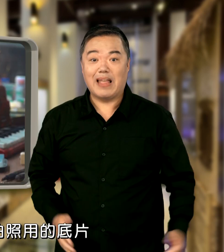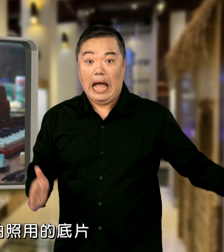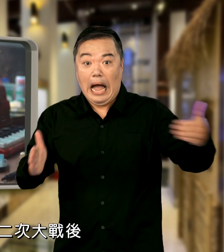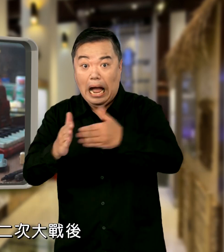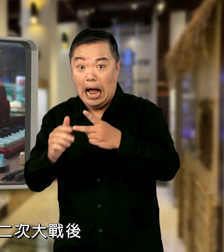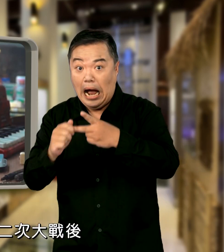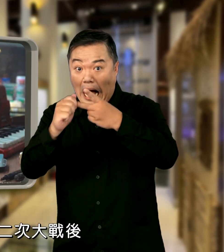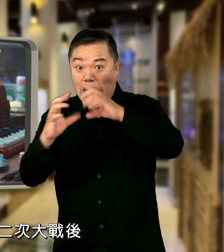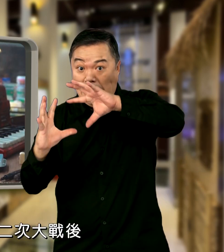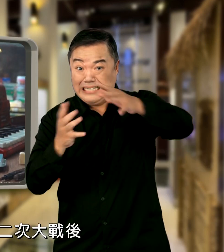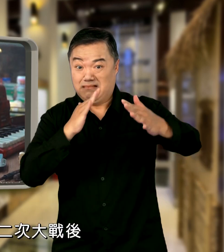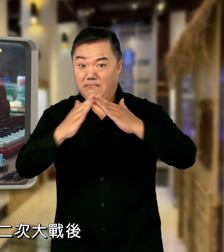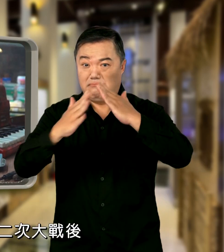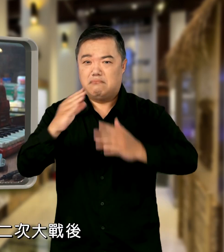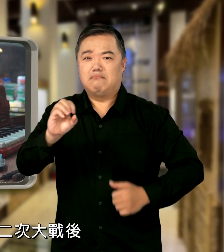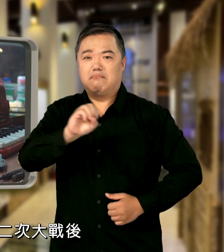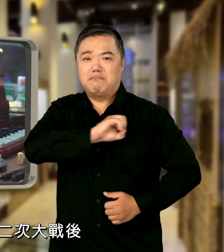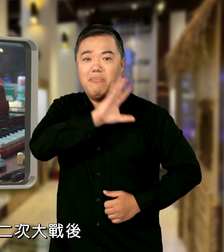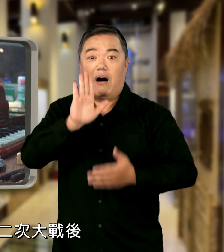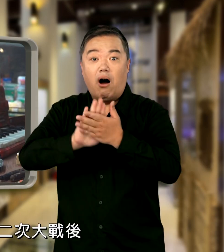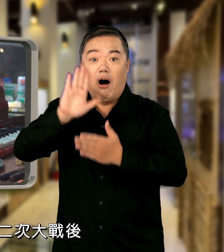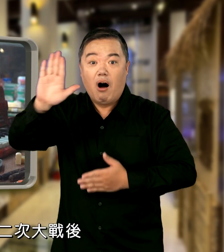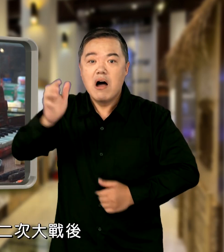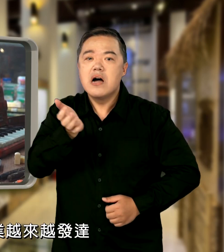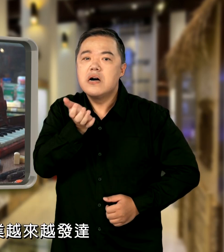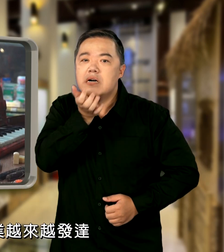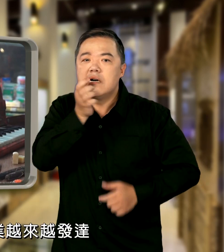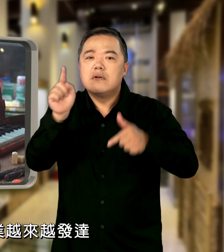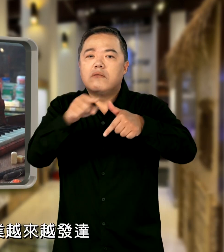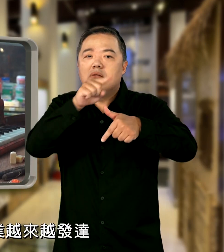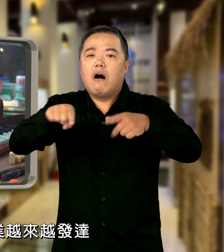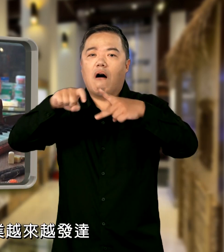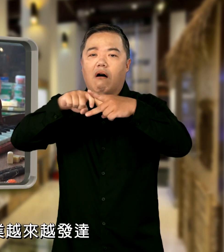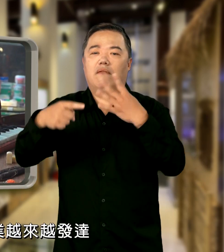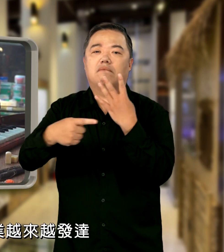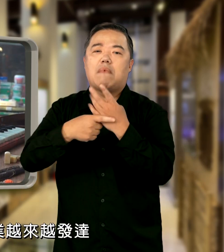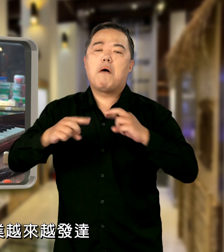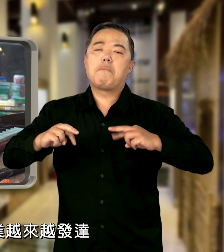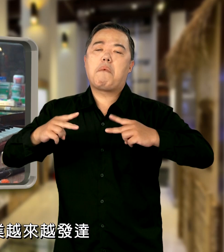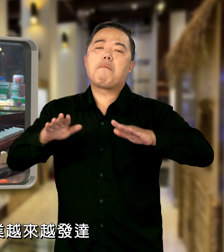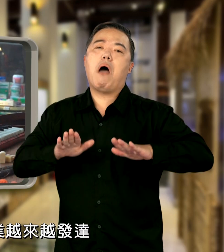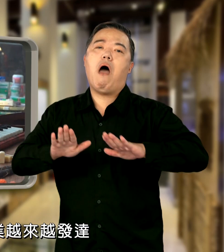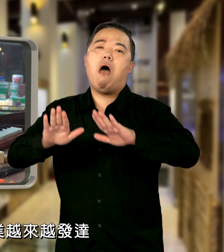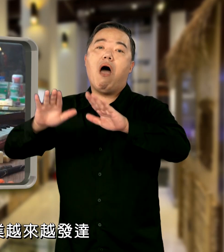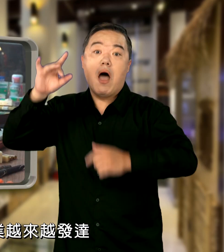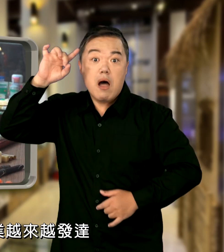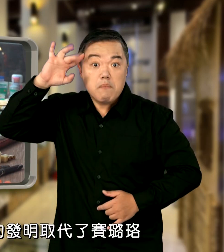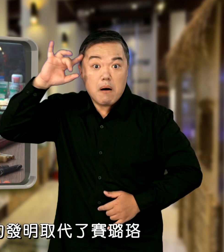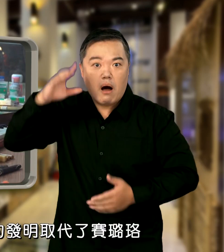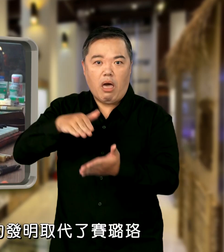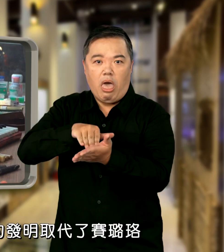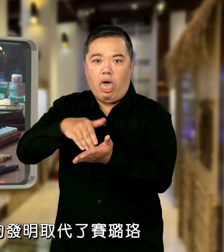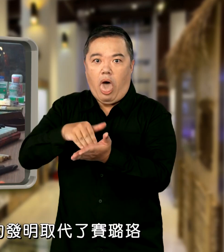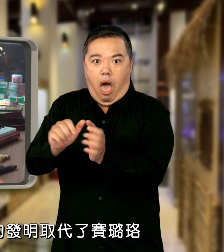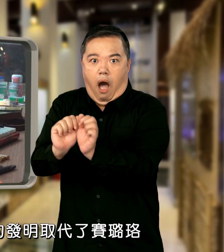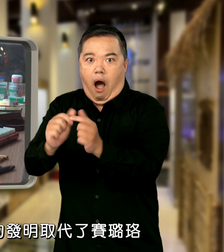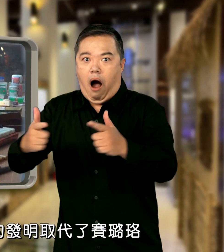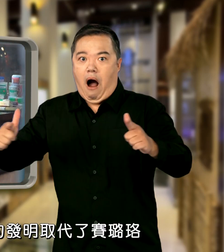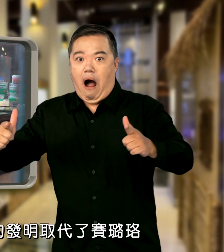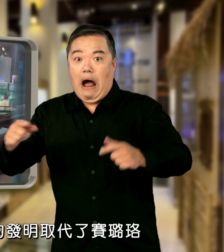一直到二次大战后，石化工业越来越发达，各种塑胶产品的